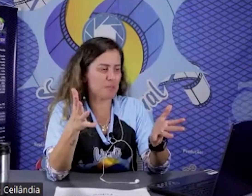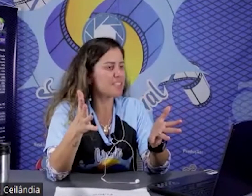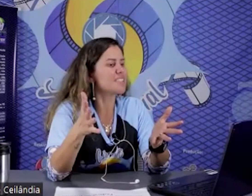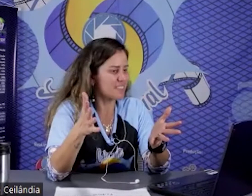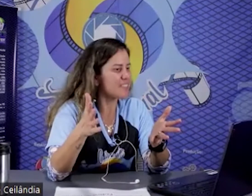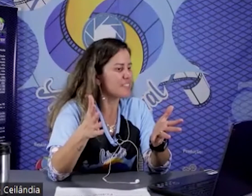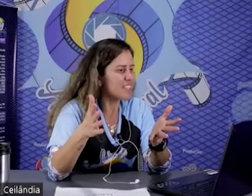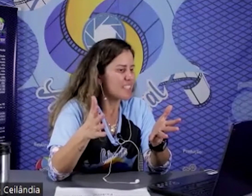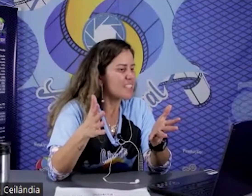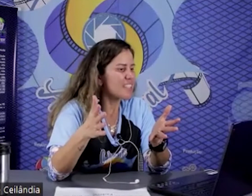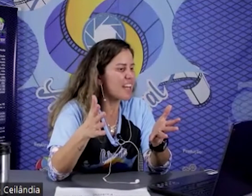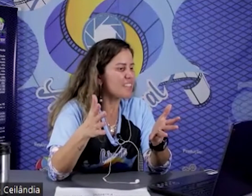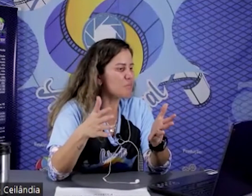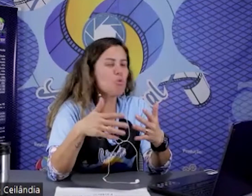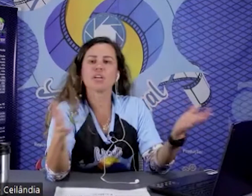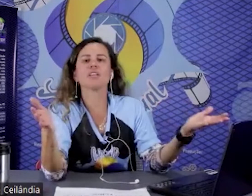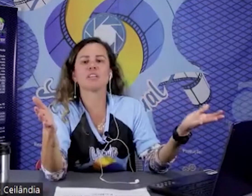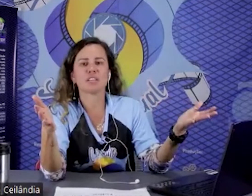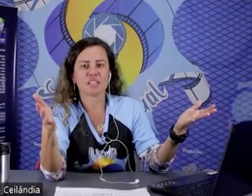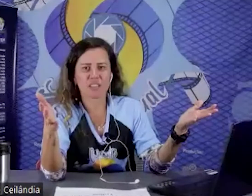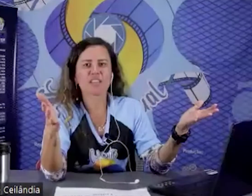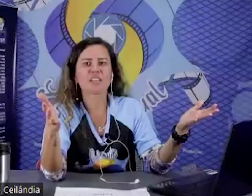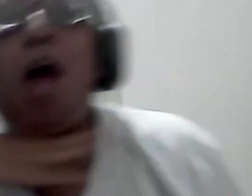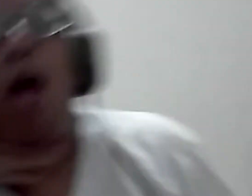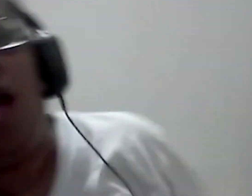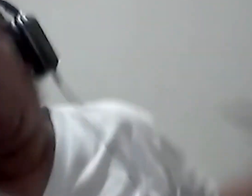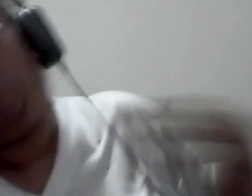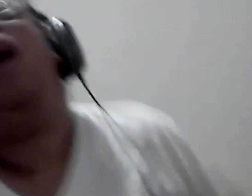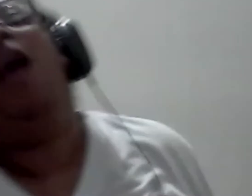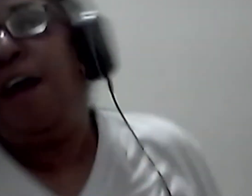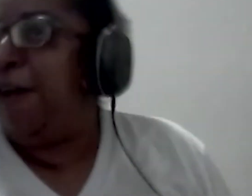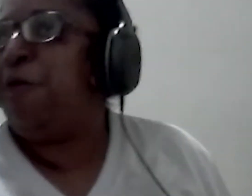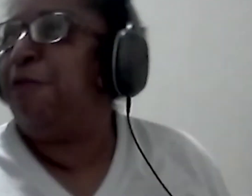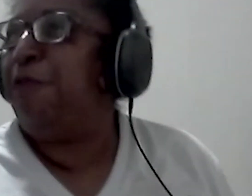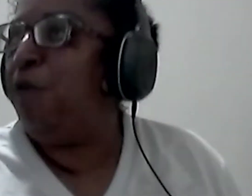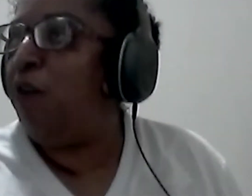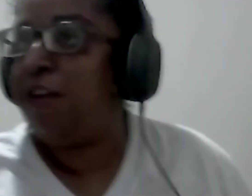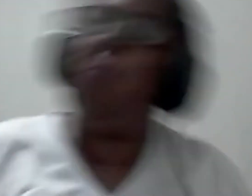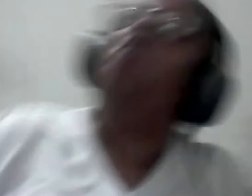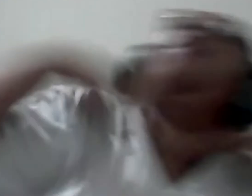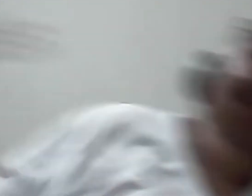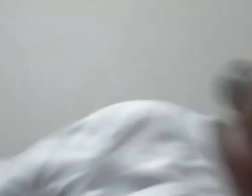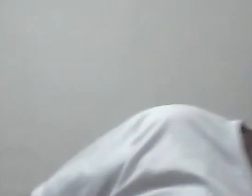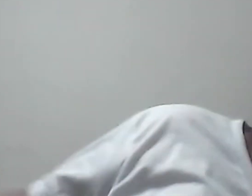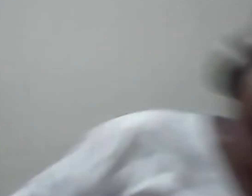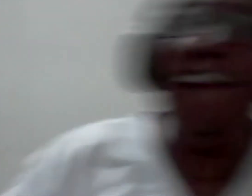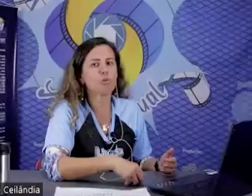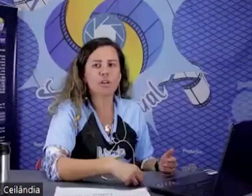vendo? Isso. Né? Morrer. Se você chegar a dizer, o senhor acho que morreu? Pronto, morreu